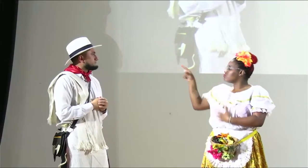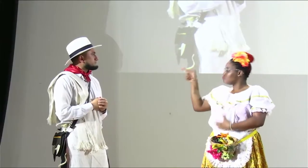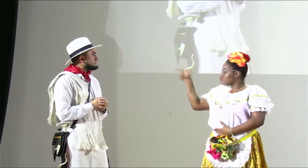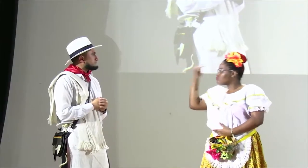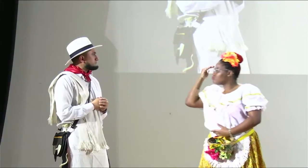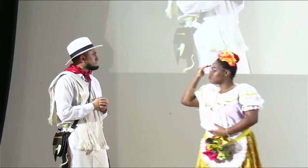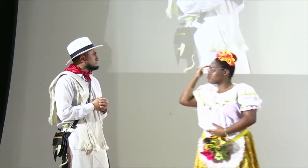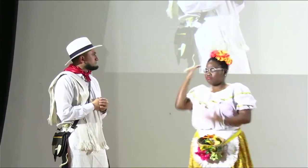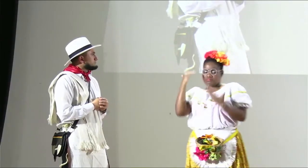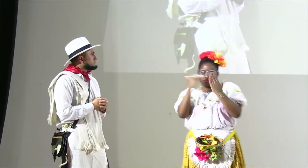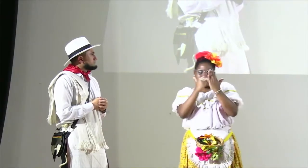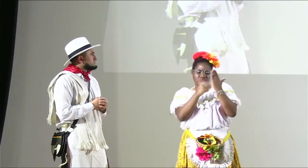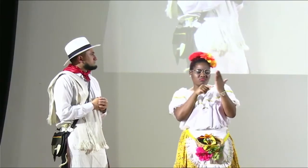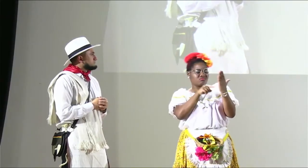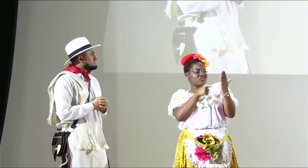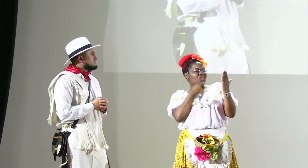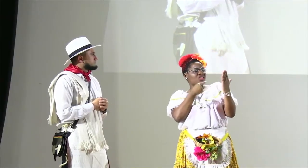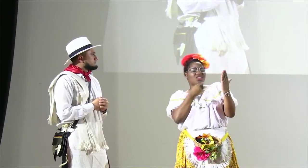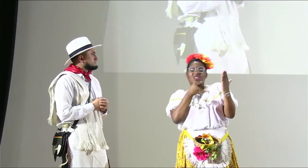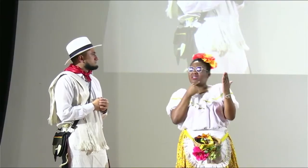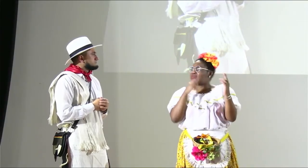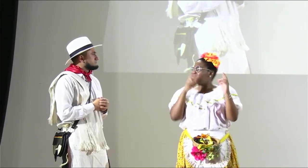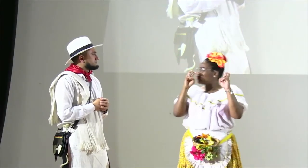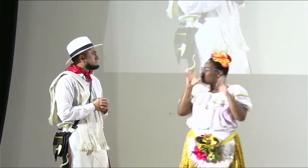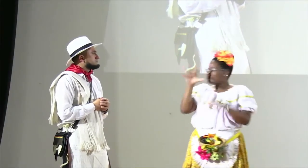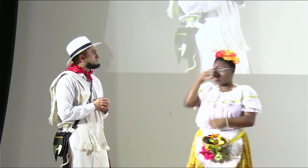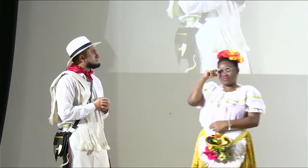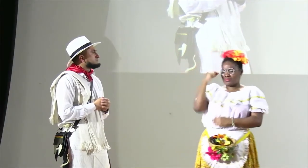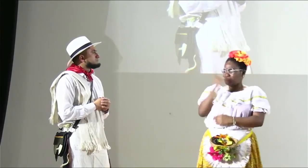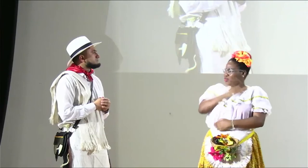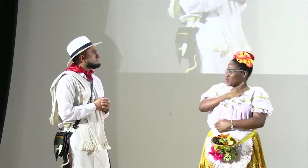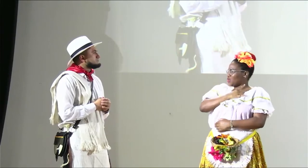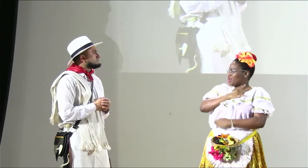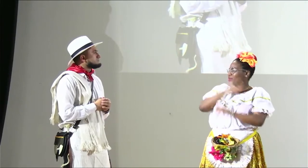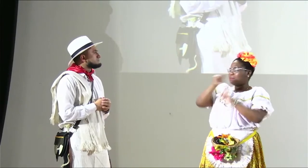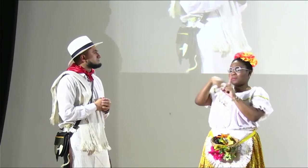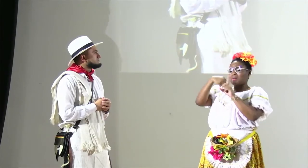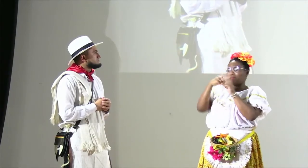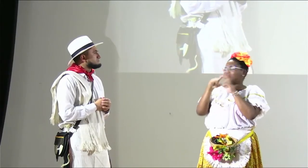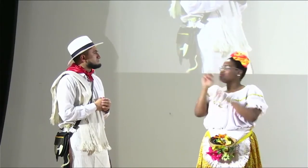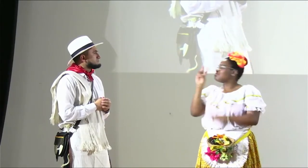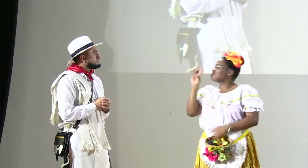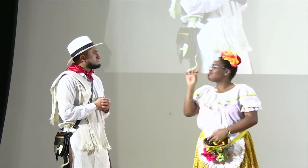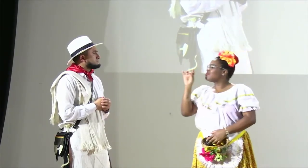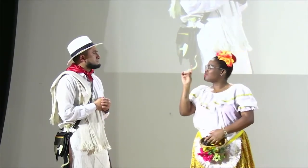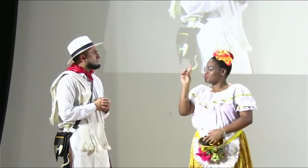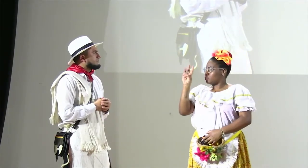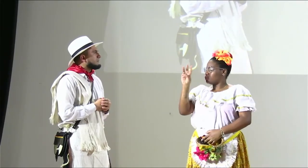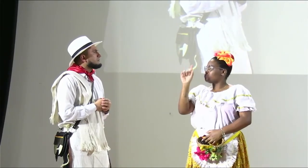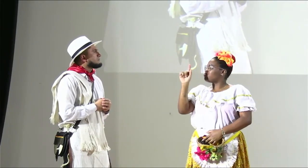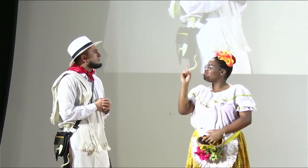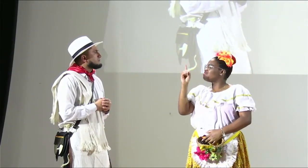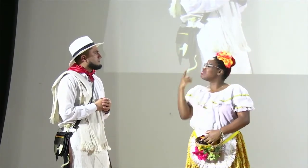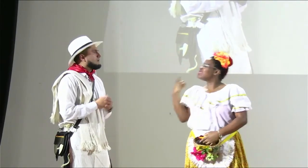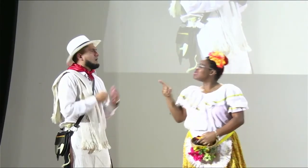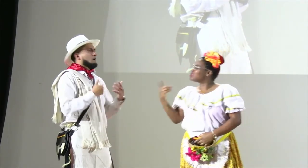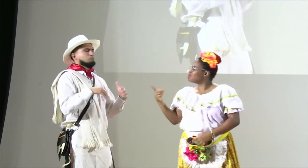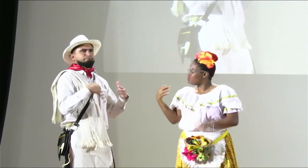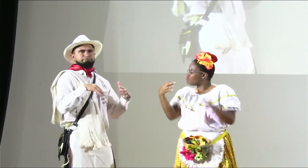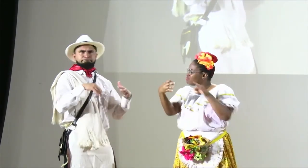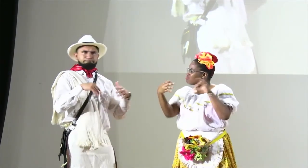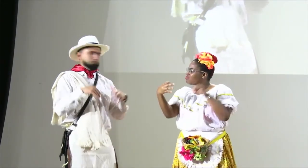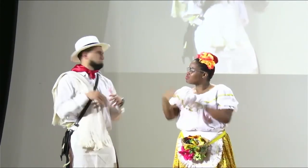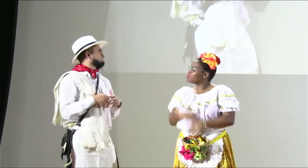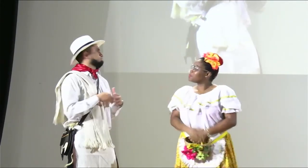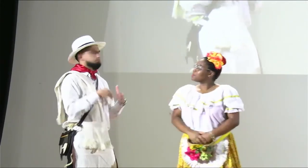Claro que sí. Y quería hacerte una pregunta. En el programa vemos que son a la Universidad de Gallagher y también que es parte de